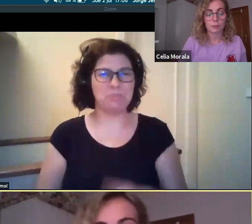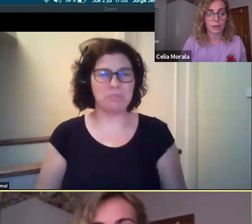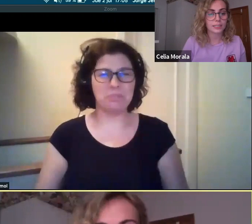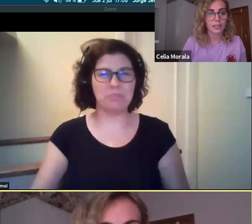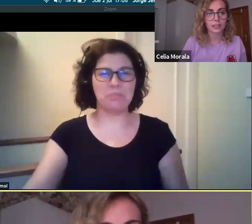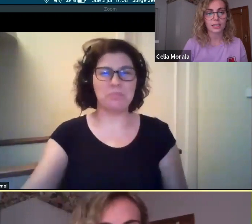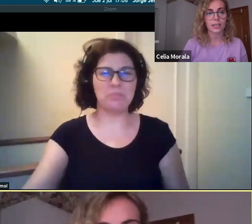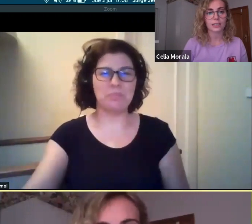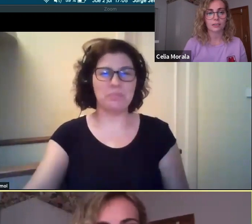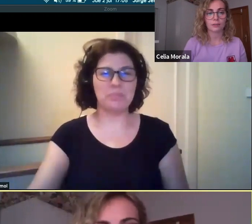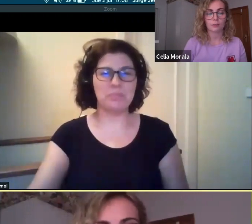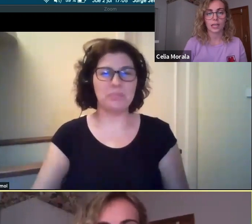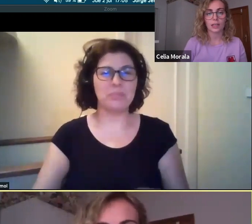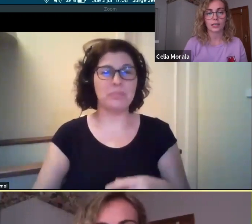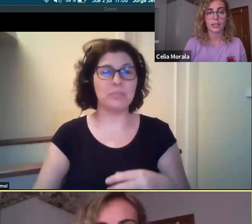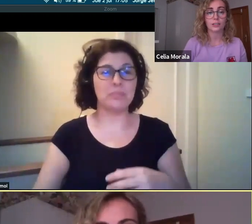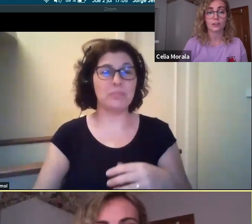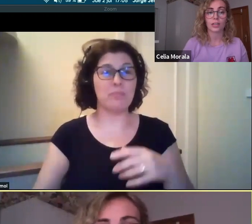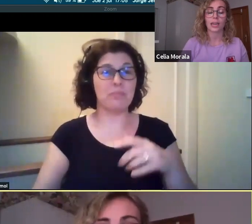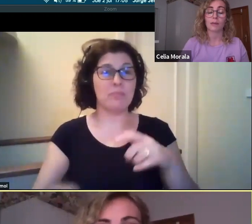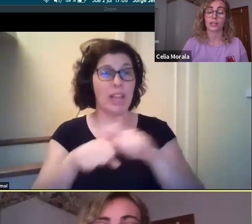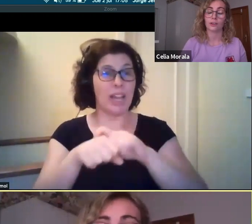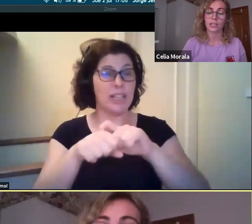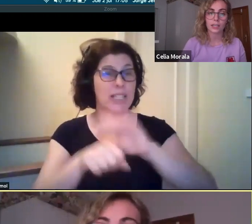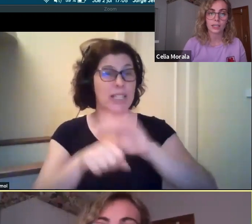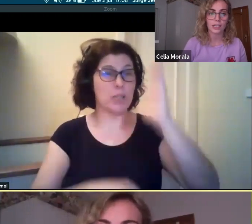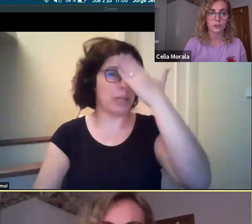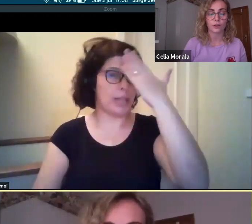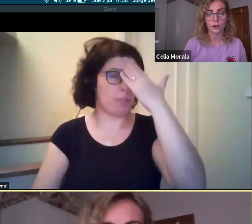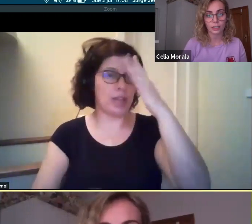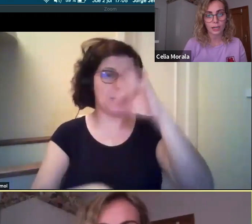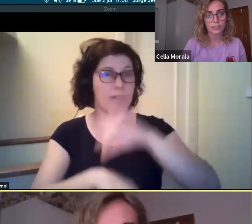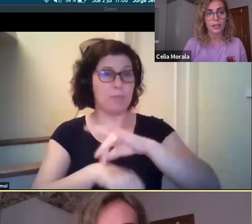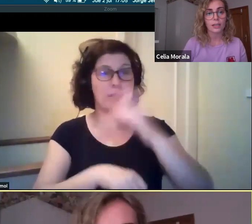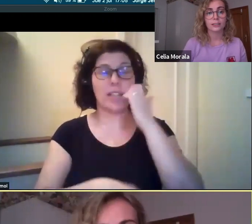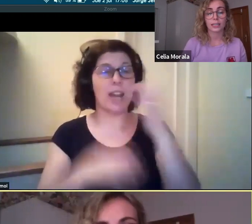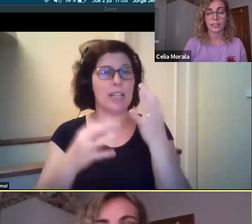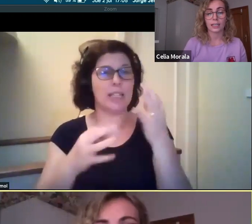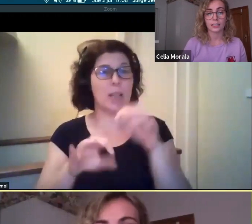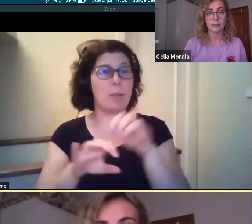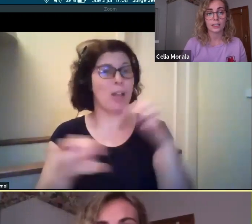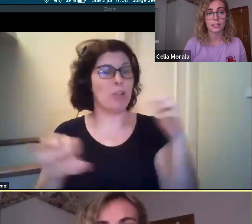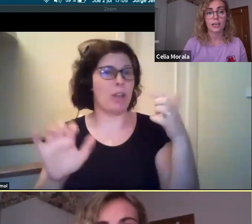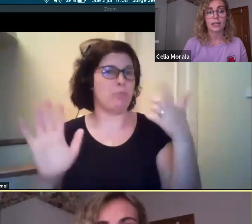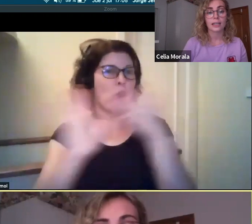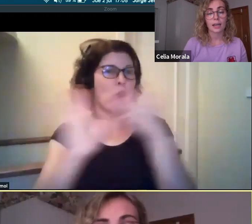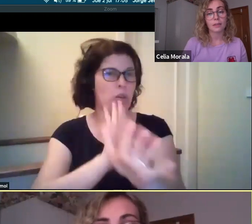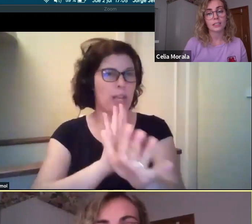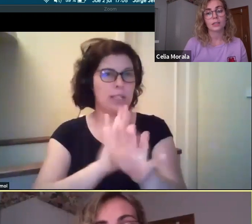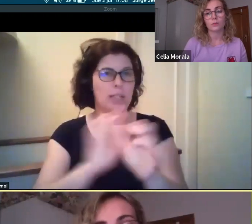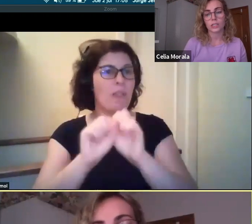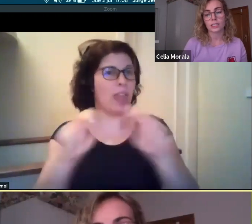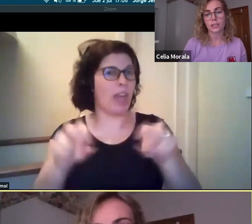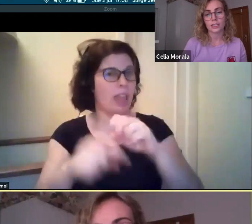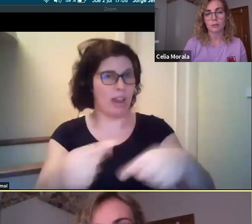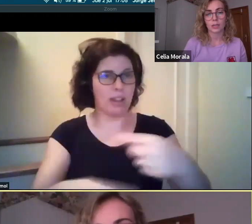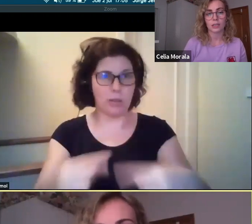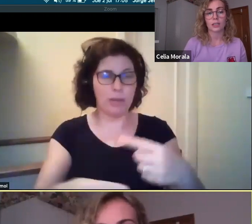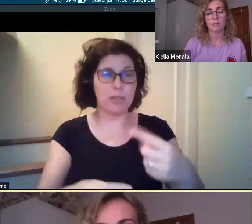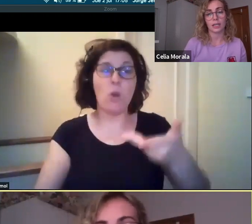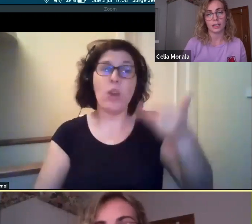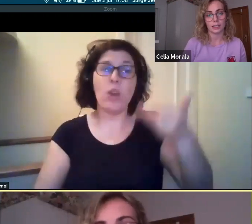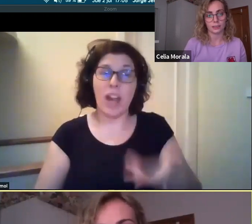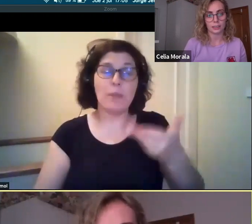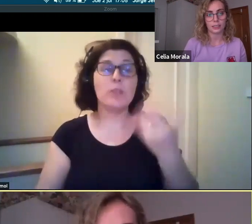Las principales características de las enfermedades raras son que la mayoría de ellas son crónicas, degenerativas, graves y muchas de ellas